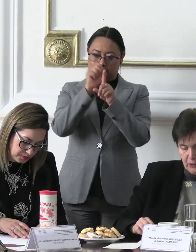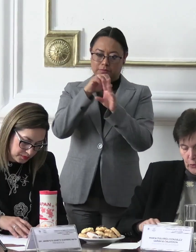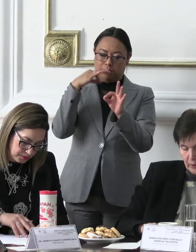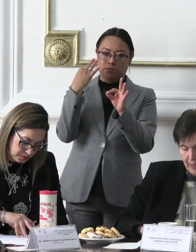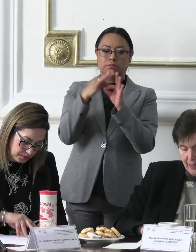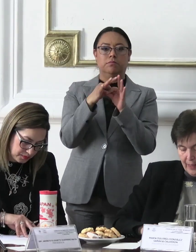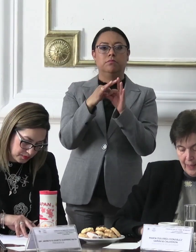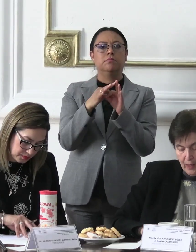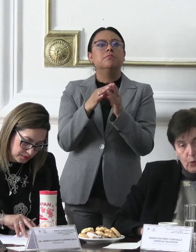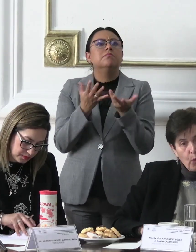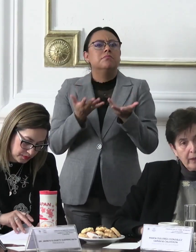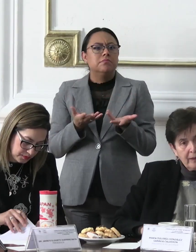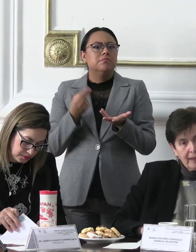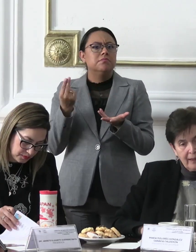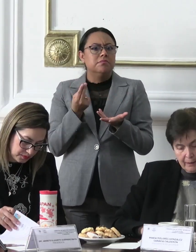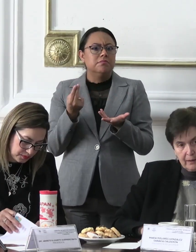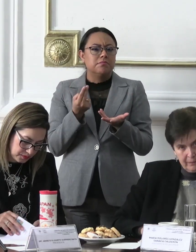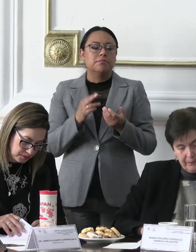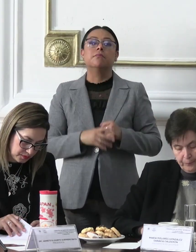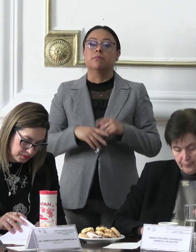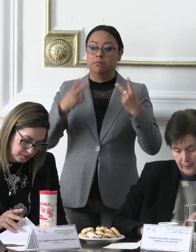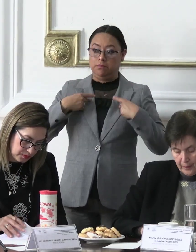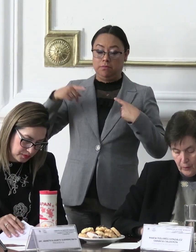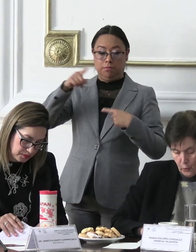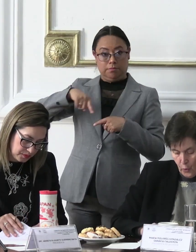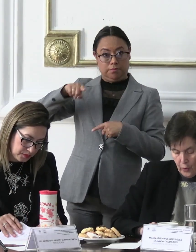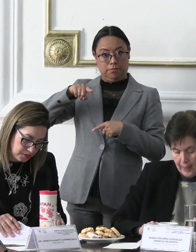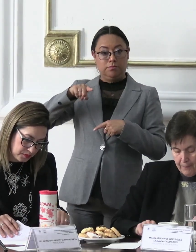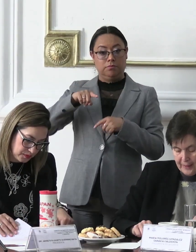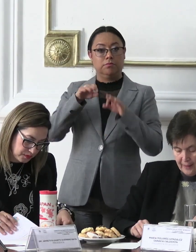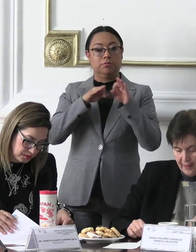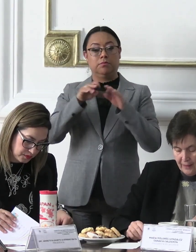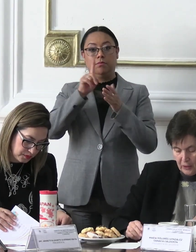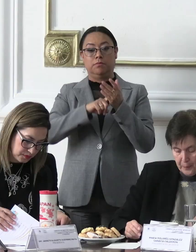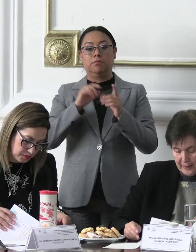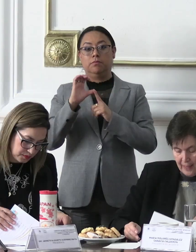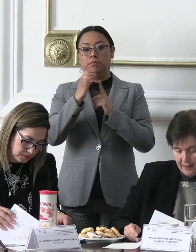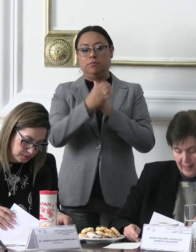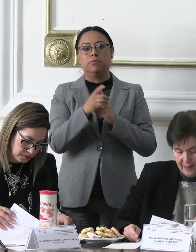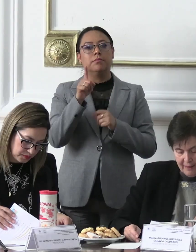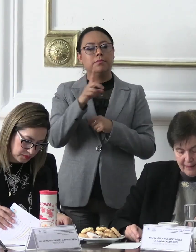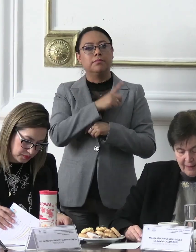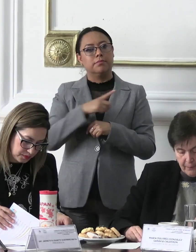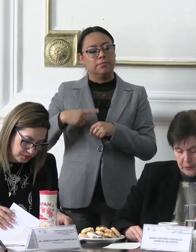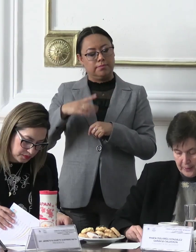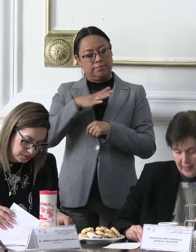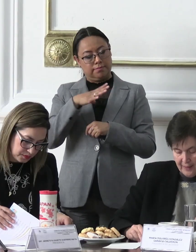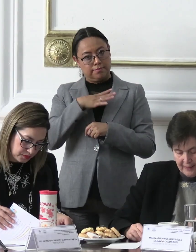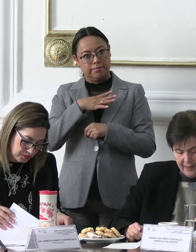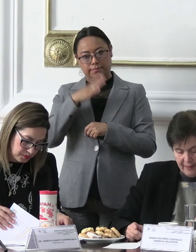que el personal cuente con capacidades especializadas,